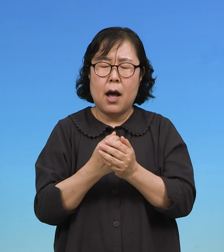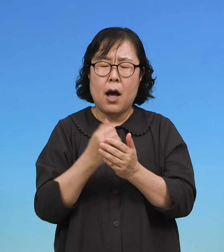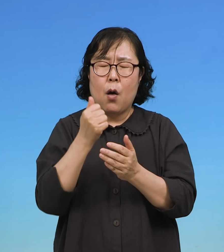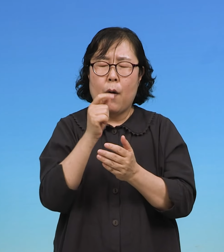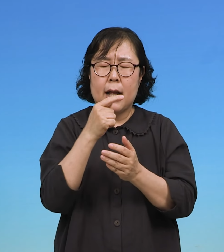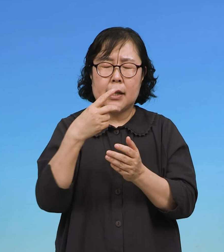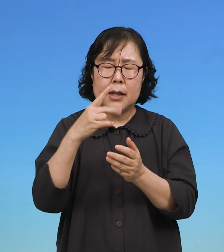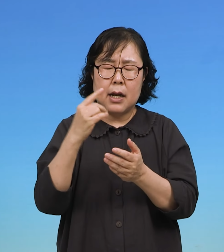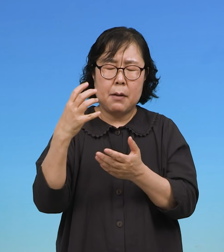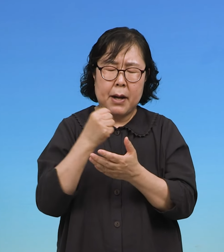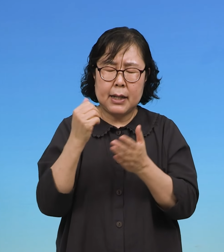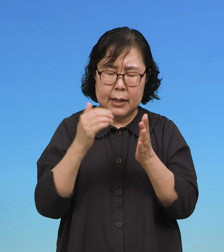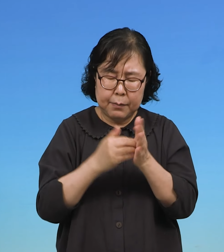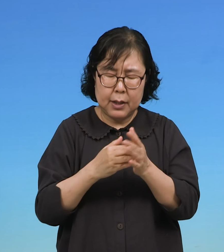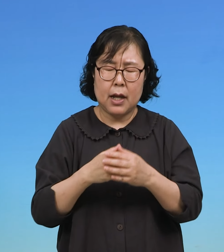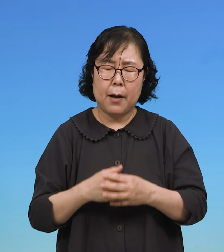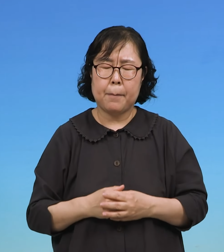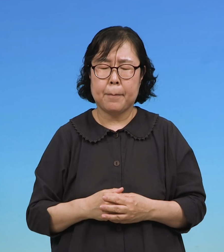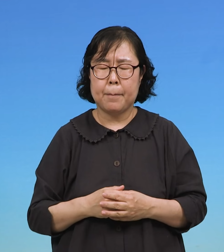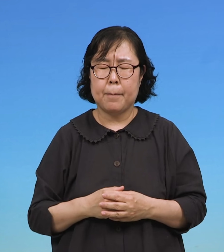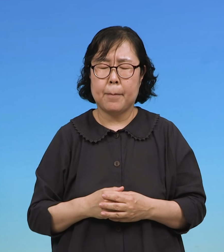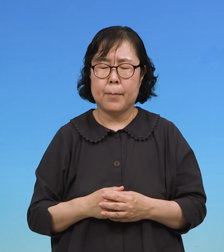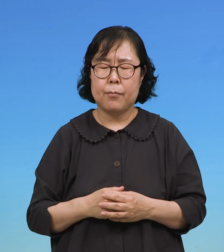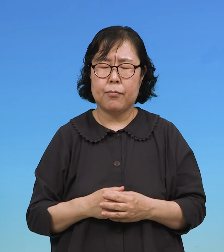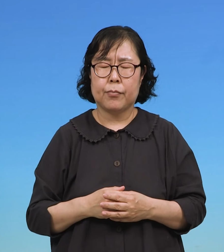왔습니다. 하나님 아버지,